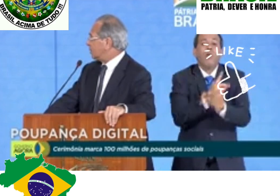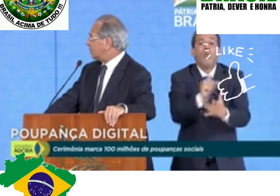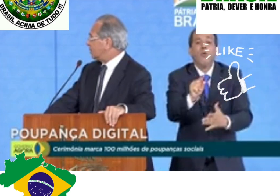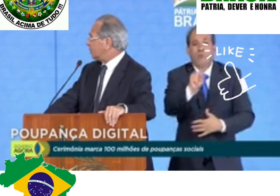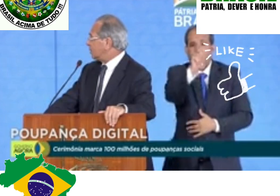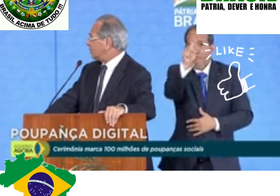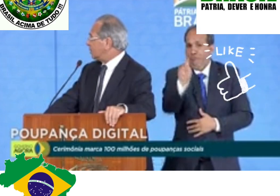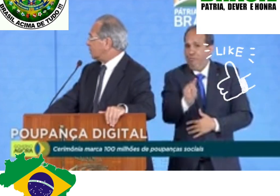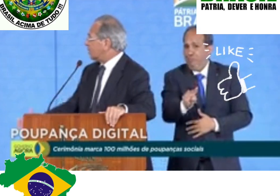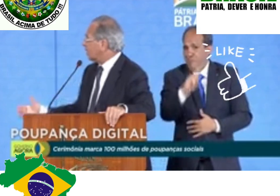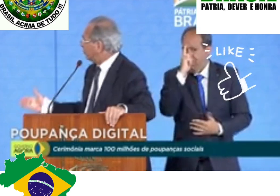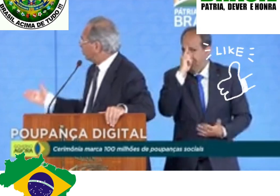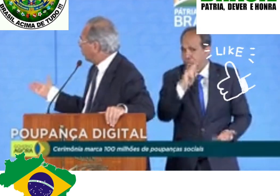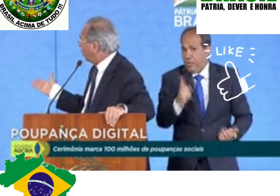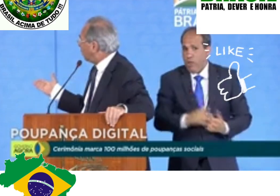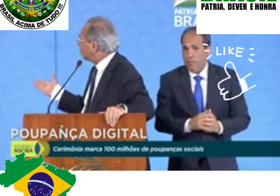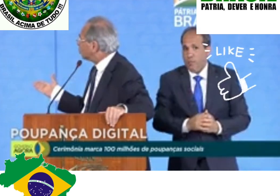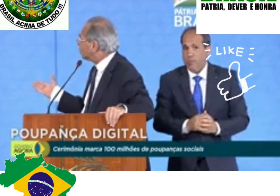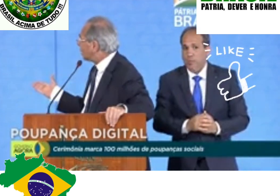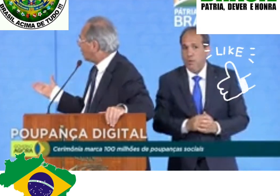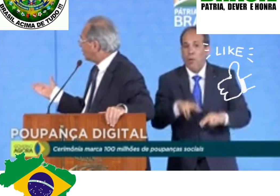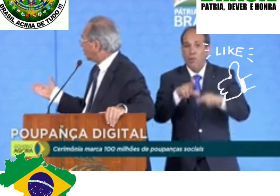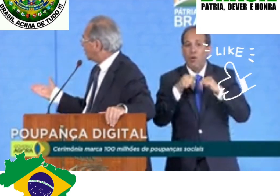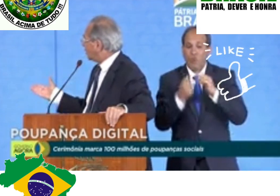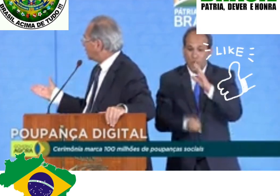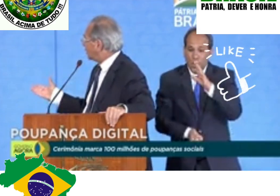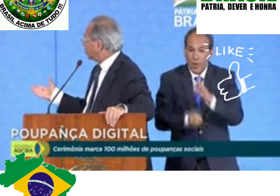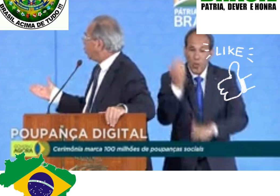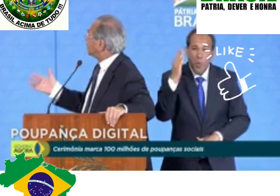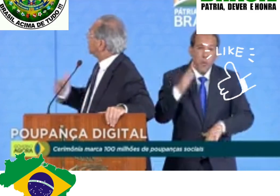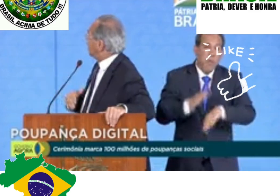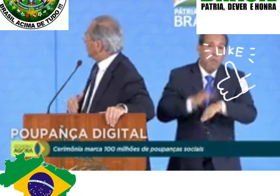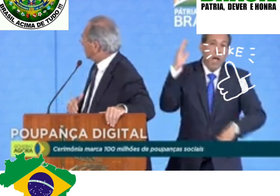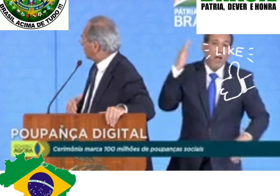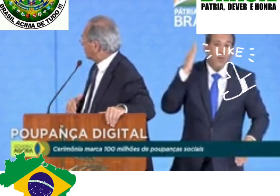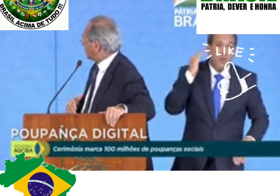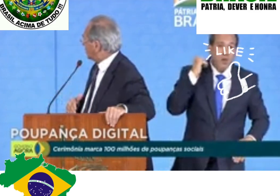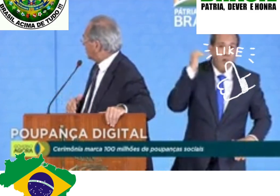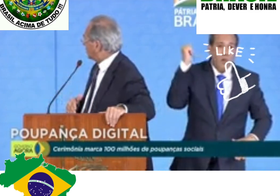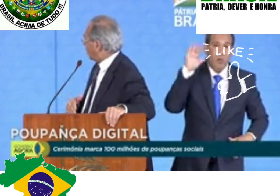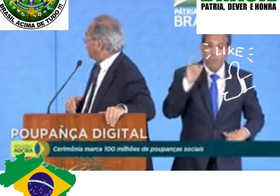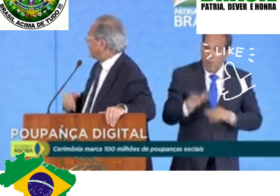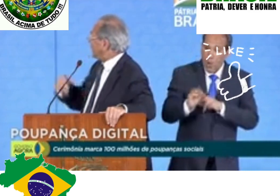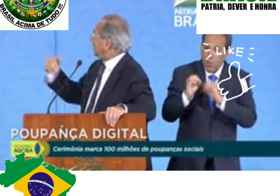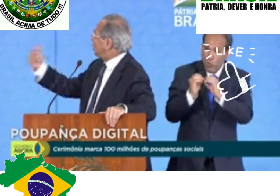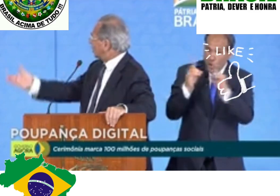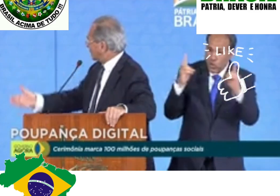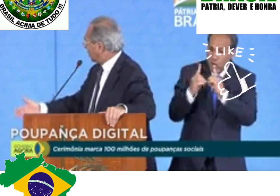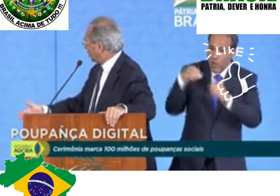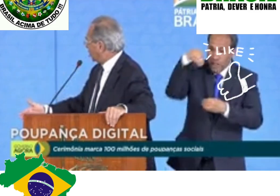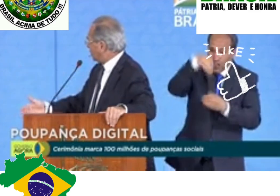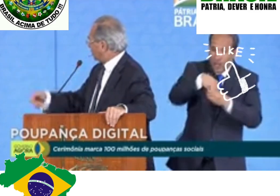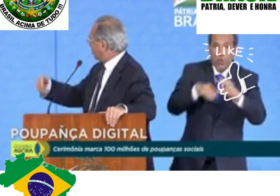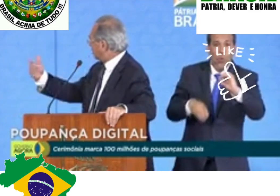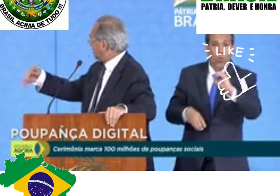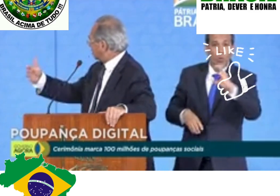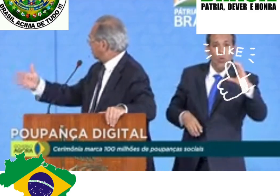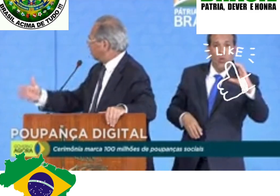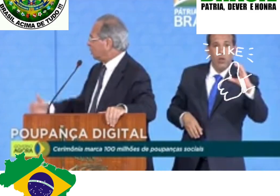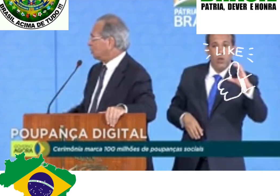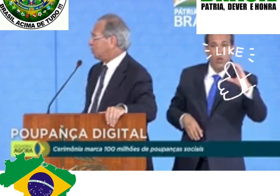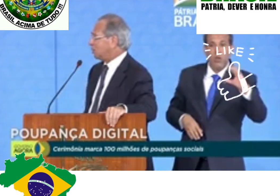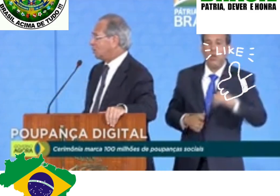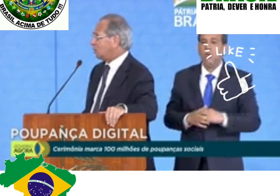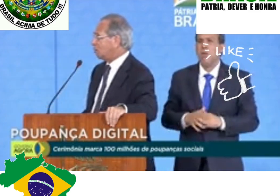e criamos o maior banco digital do Ocidente. Talvez a Índia, que digitalizou